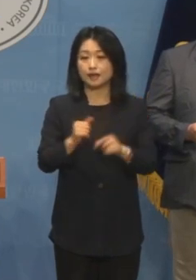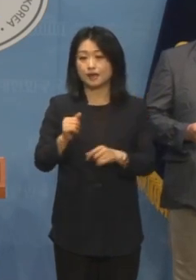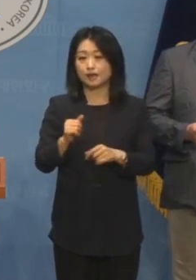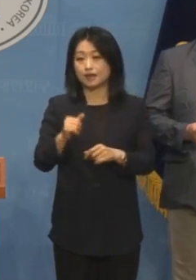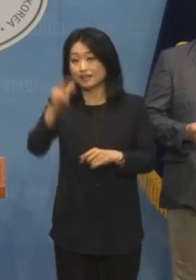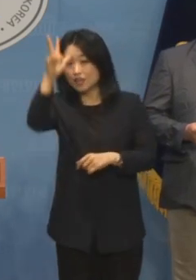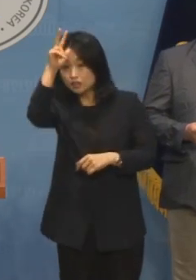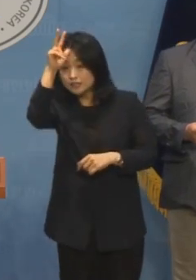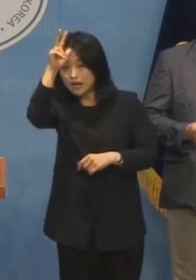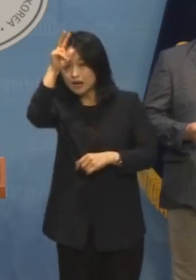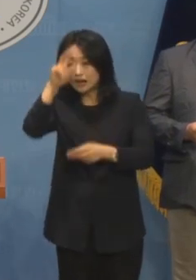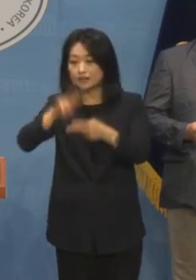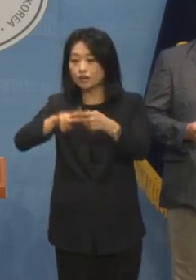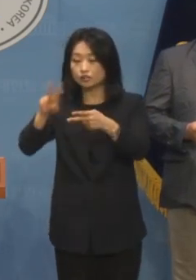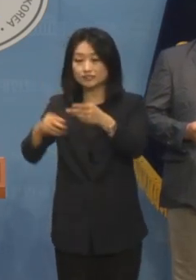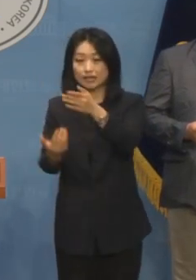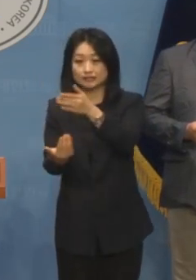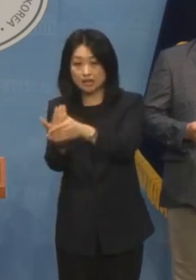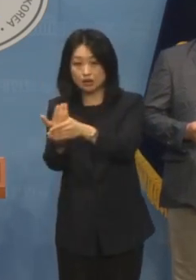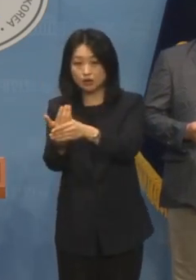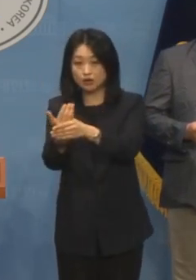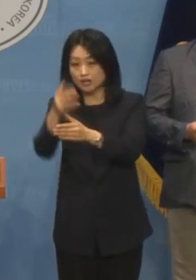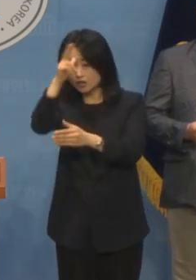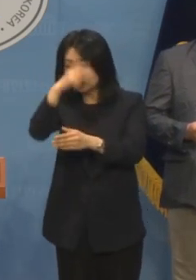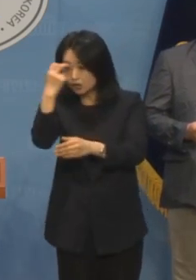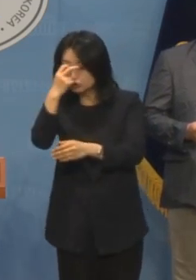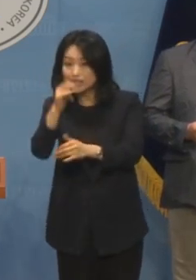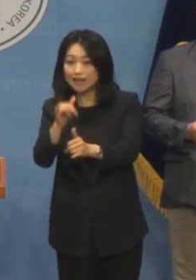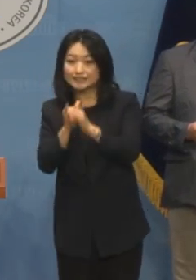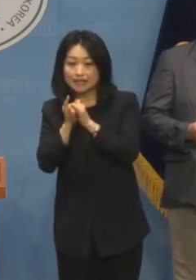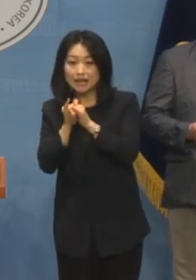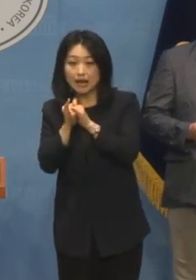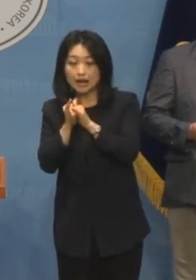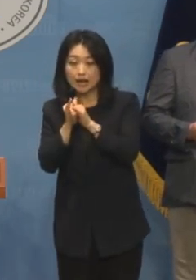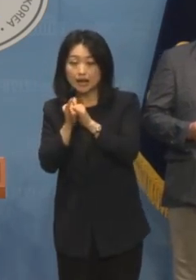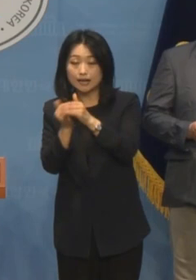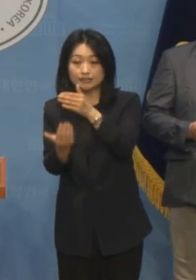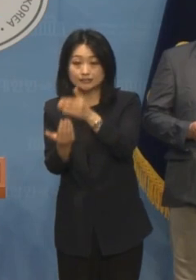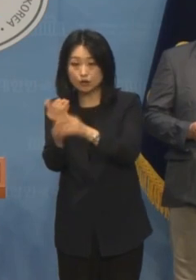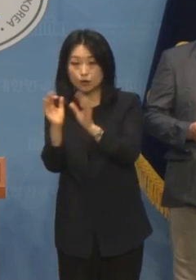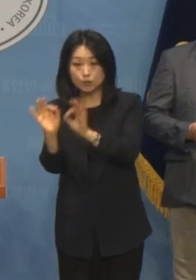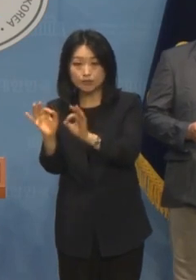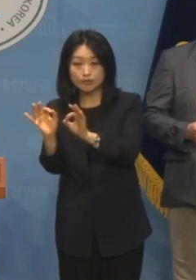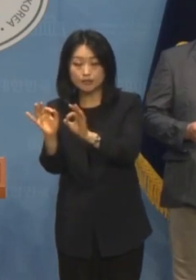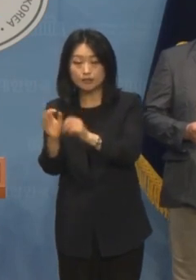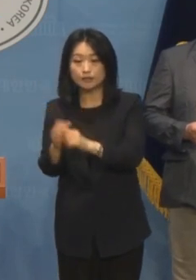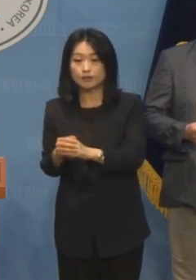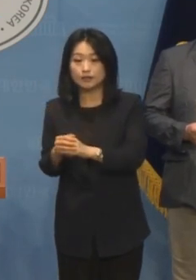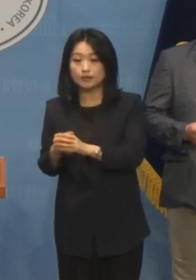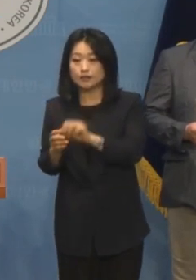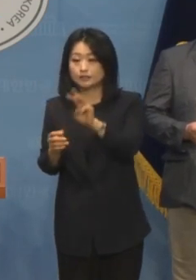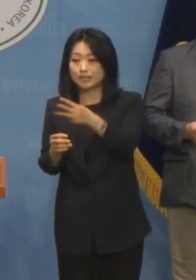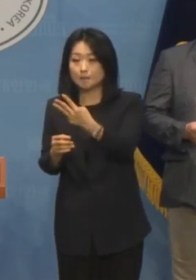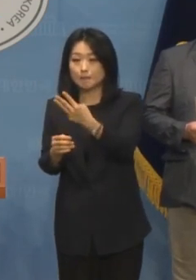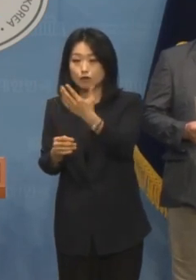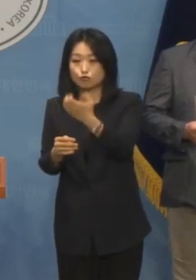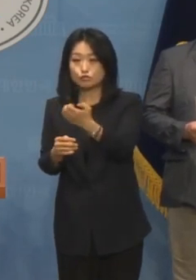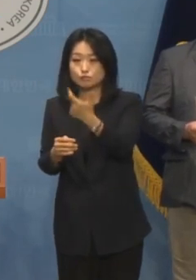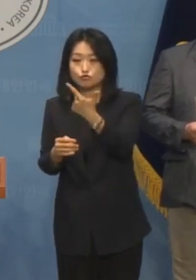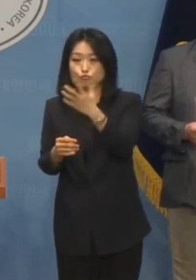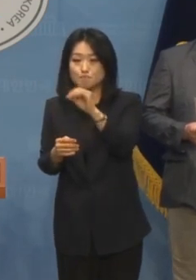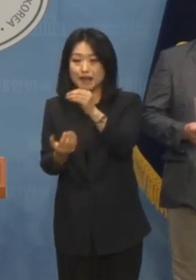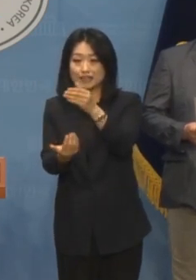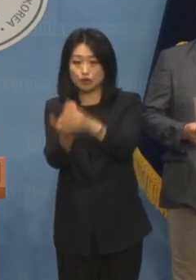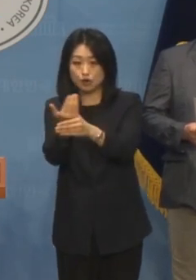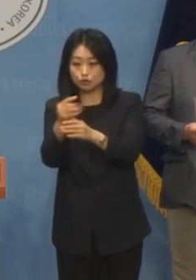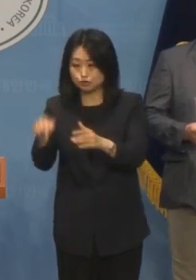경찰은 총 형사사건에 경찰 수사 중 자살 사건 수를 적용하면 396만 건 중